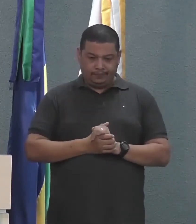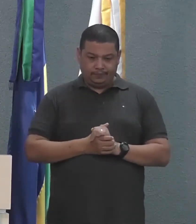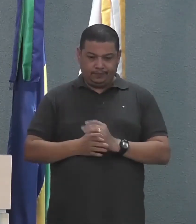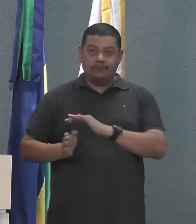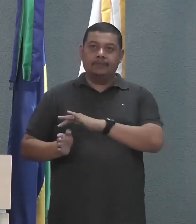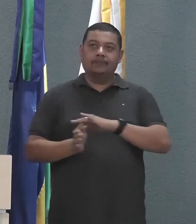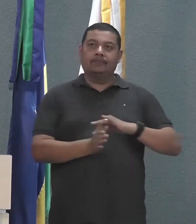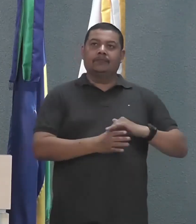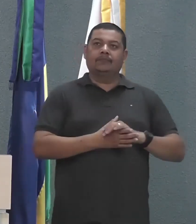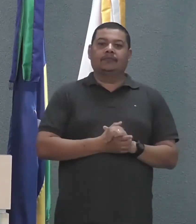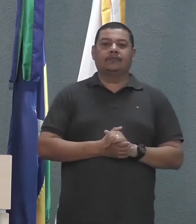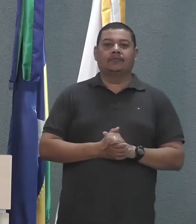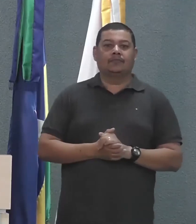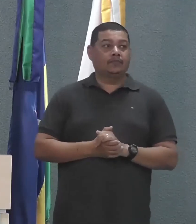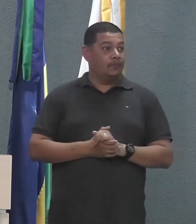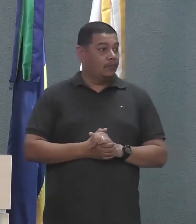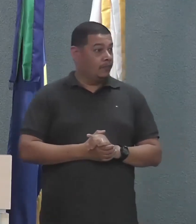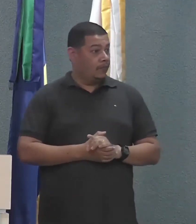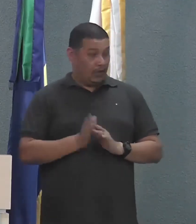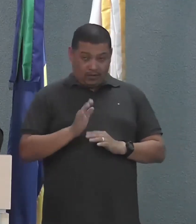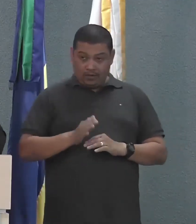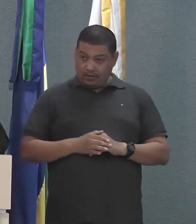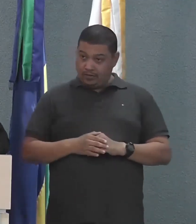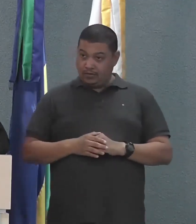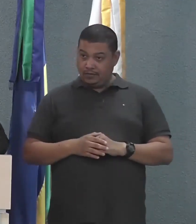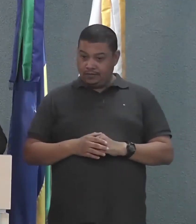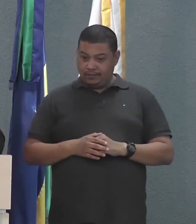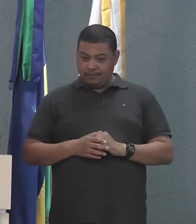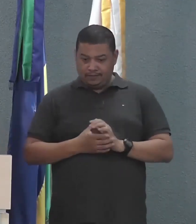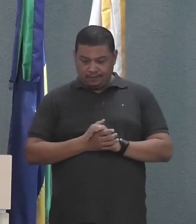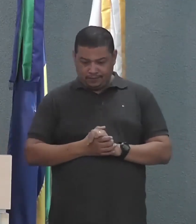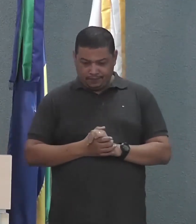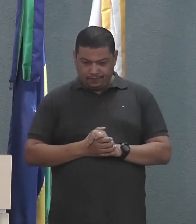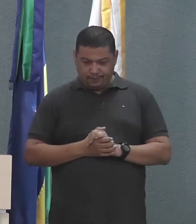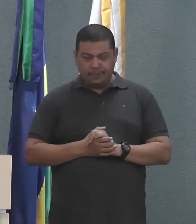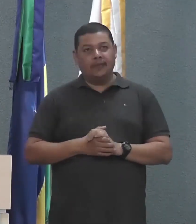Vi vossas excelências esse final de semana,